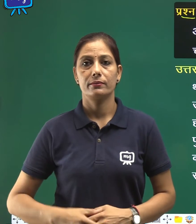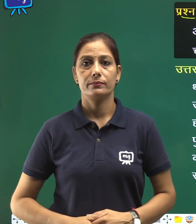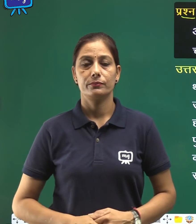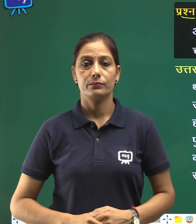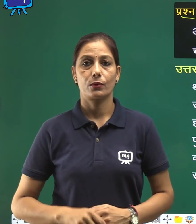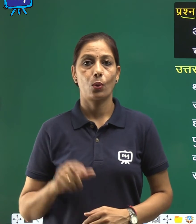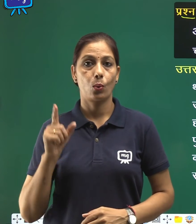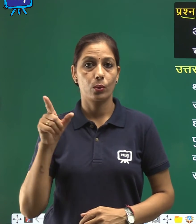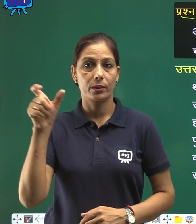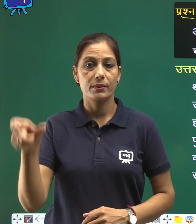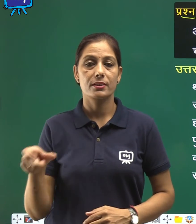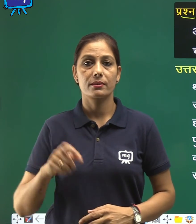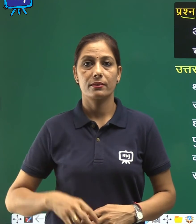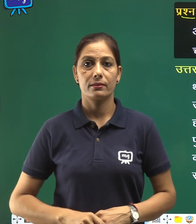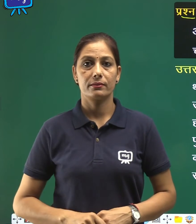उनके